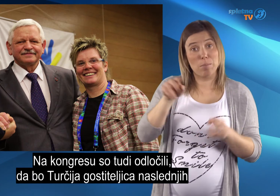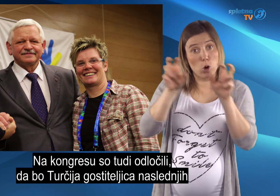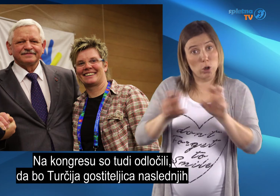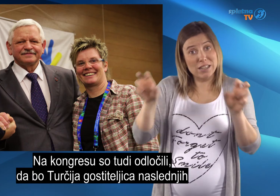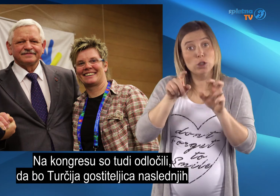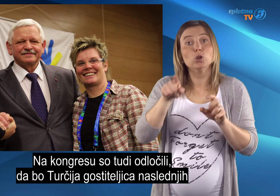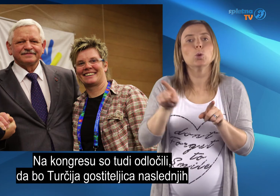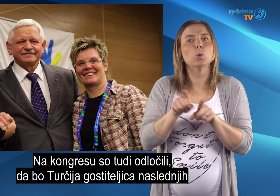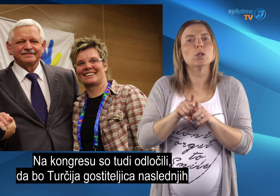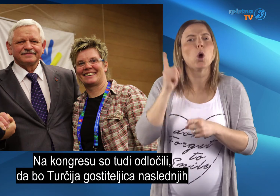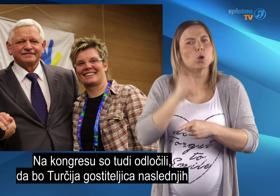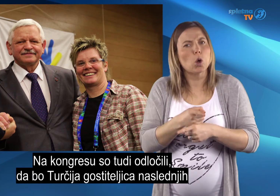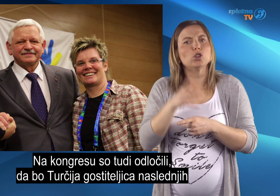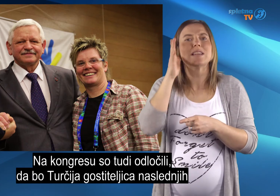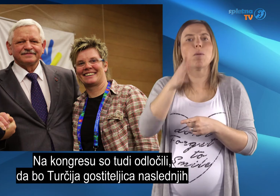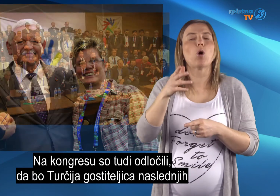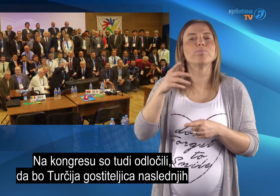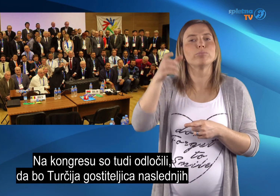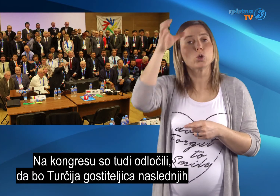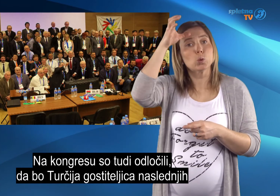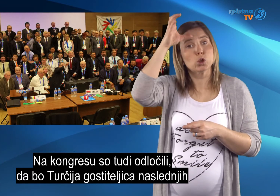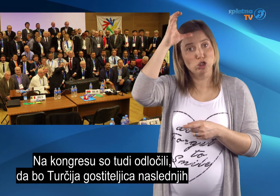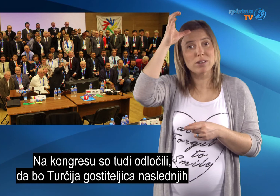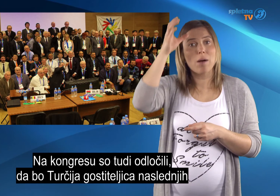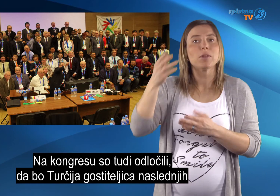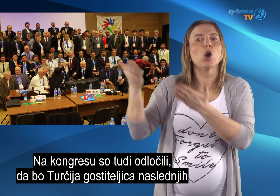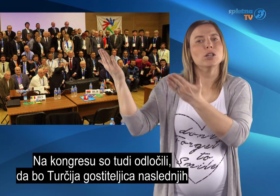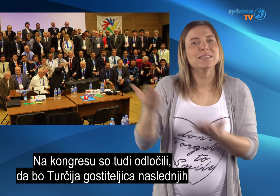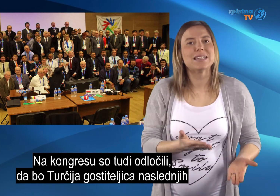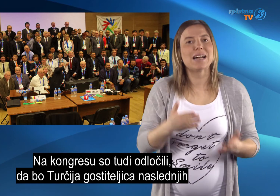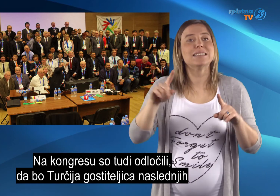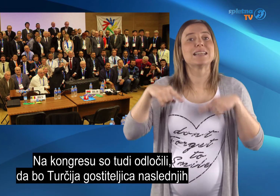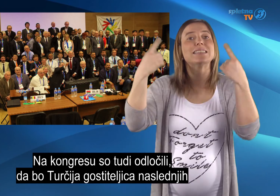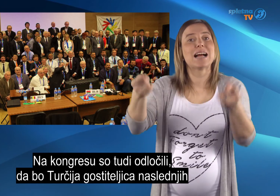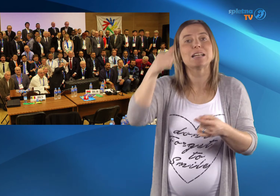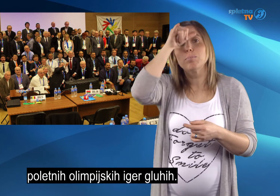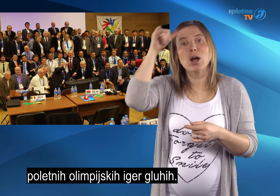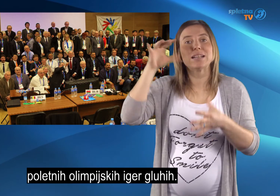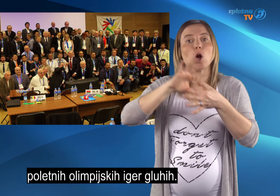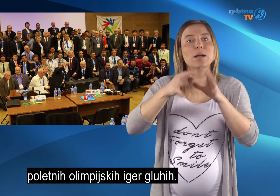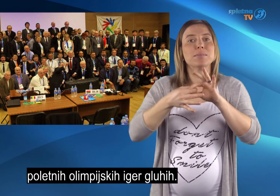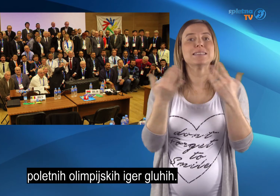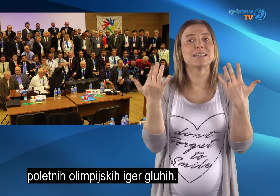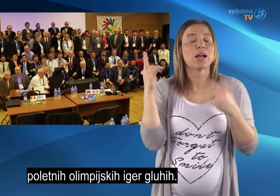Na kongresu so tudi odločili, da bo Turčija gostiteljica naslednjih poletnih olimpijskih iger gluhih.